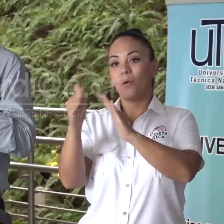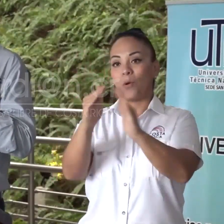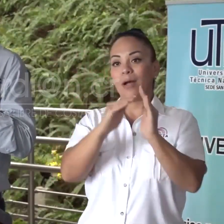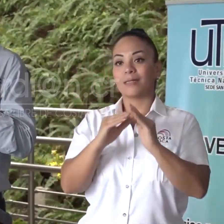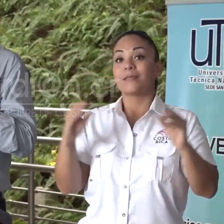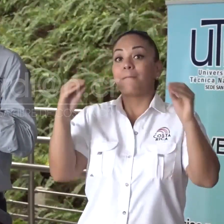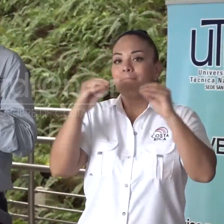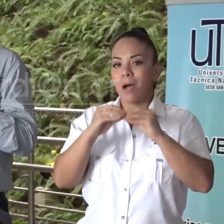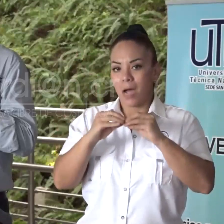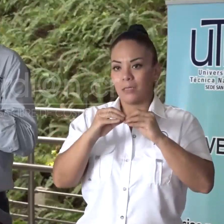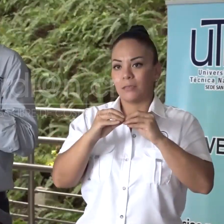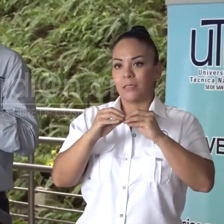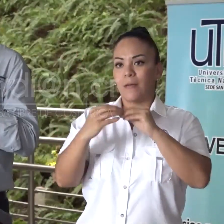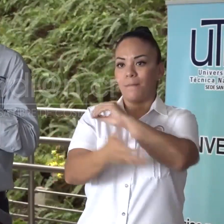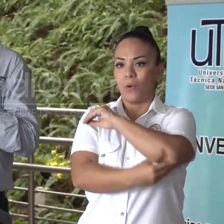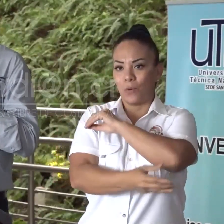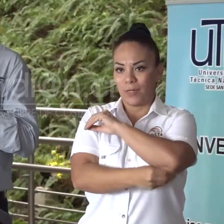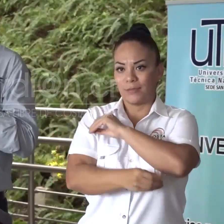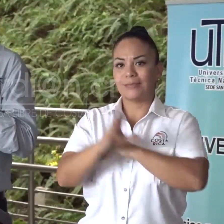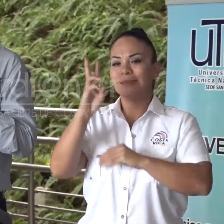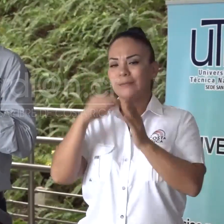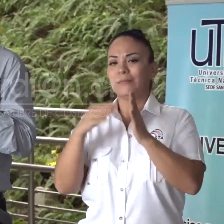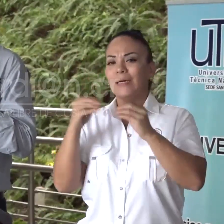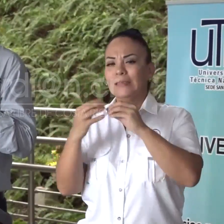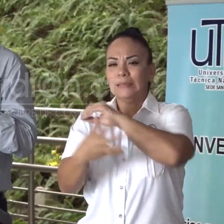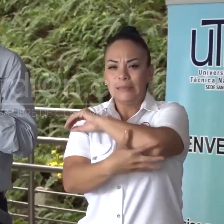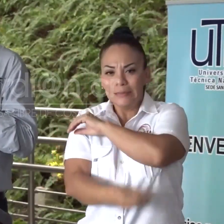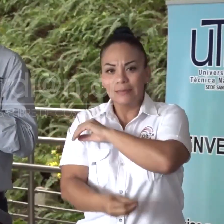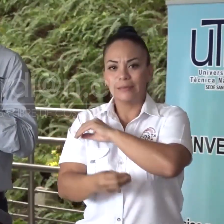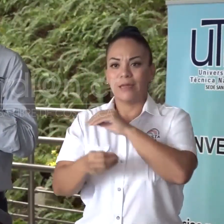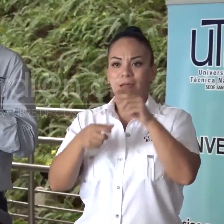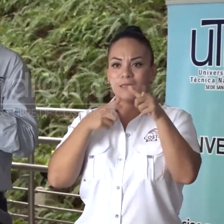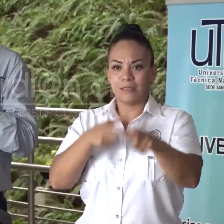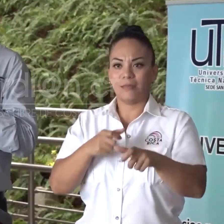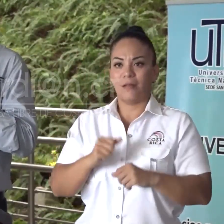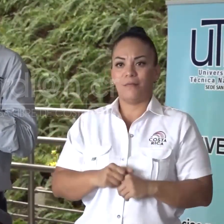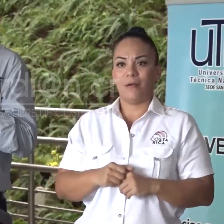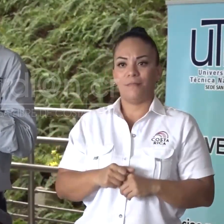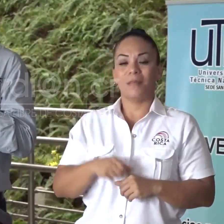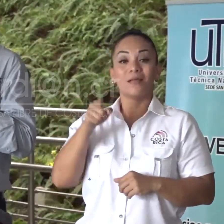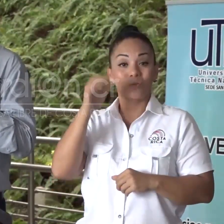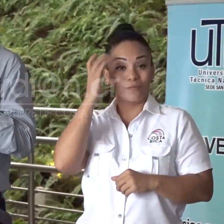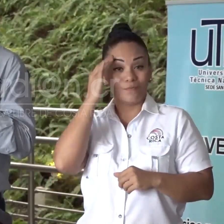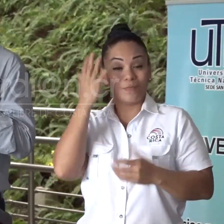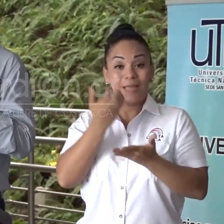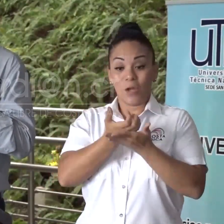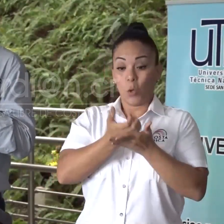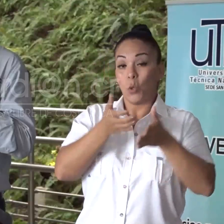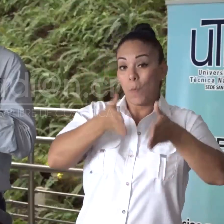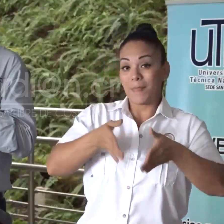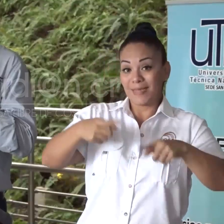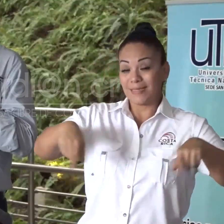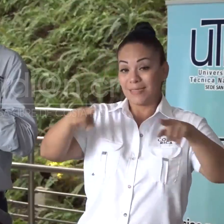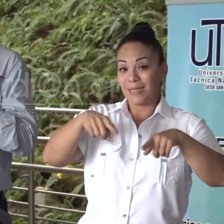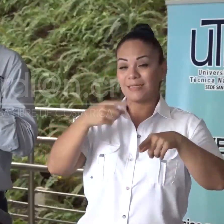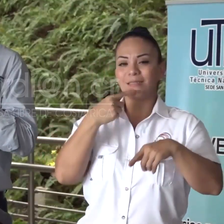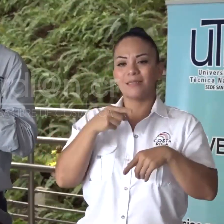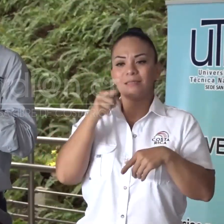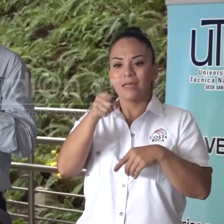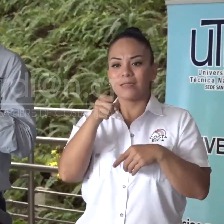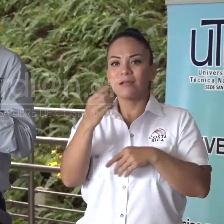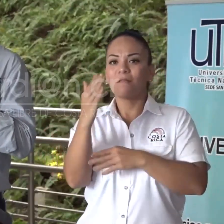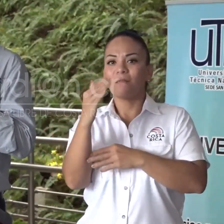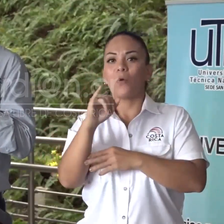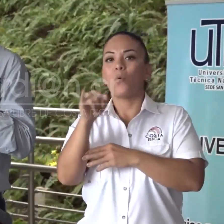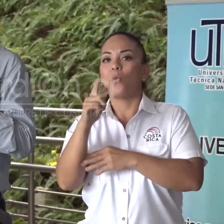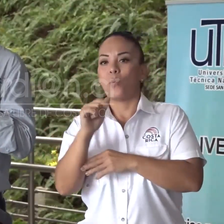más en pobreza y 6,000 hogares más en pobreza extrema. Lo que le preocupan a los economistas es que este reflejo se da en julio y